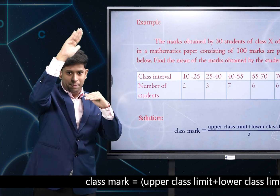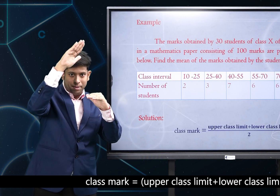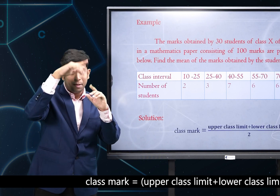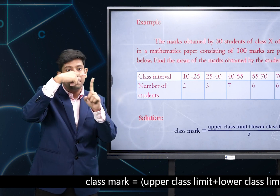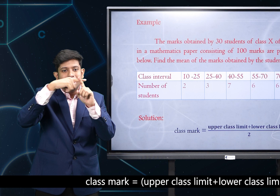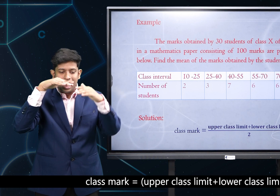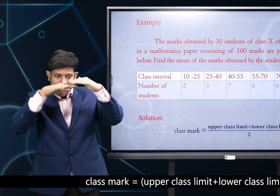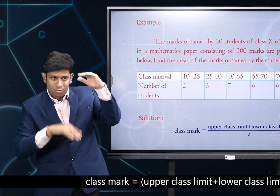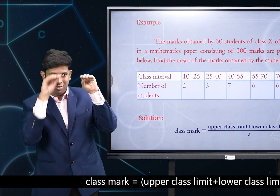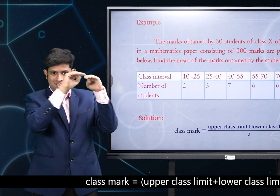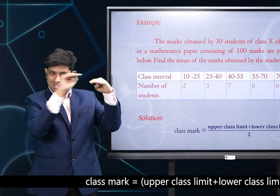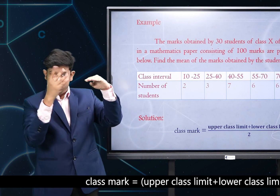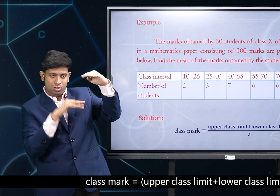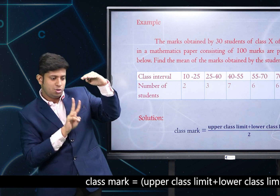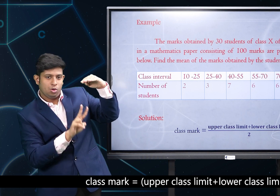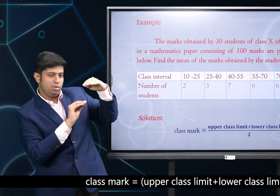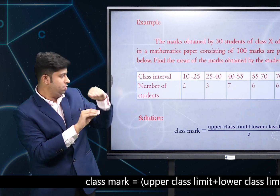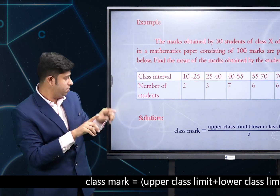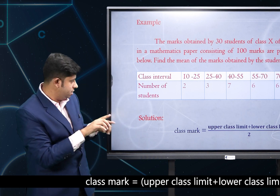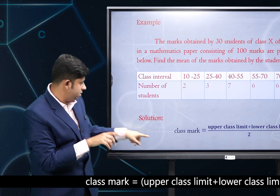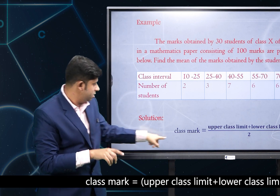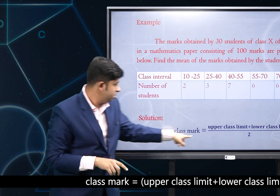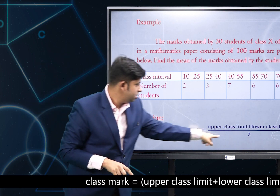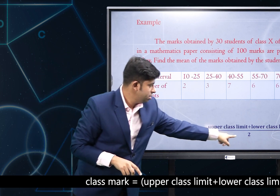లిమిట్ ప్లస్ లోయర్ క్లాస్ లిమిట్ బై 2.